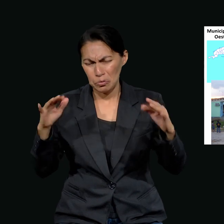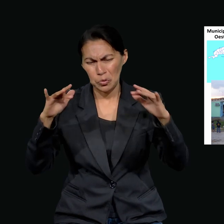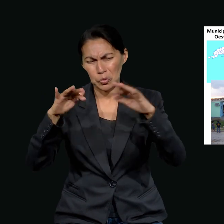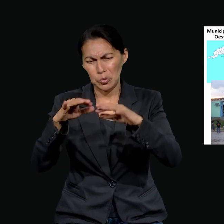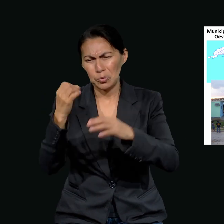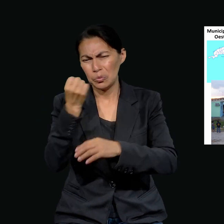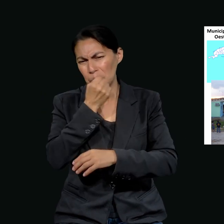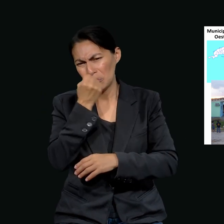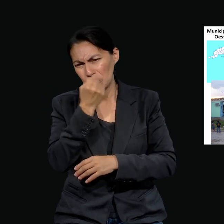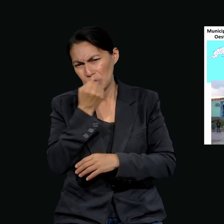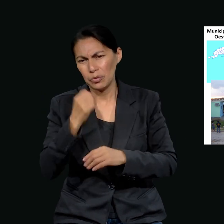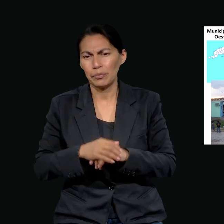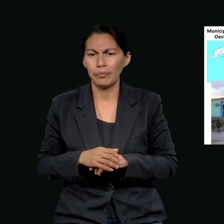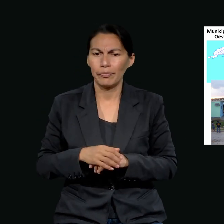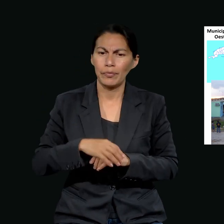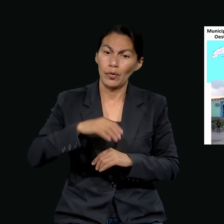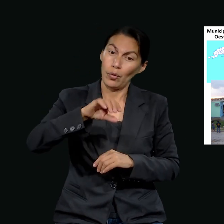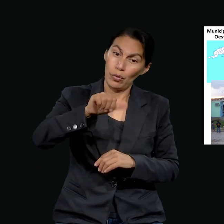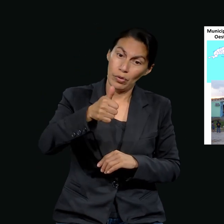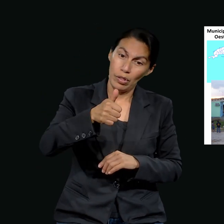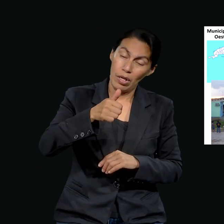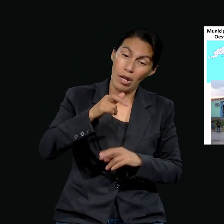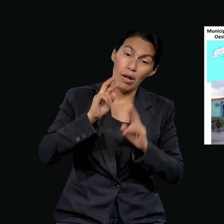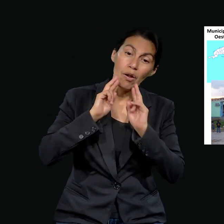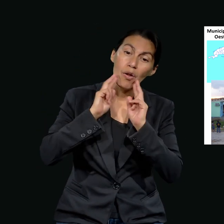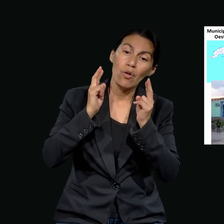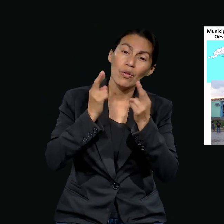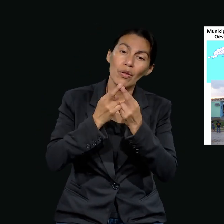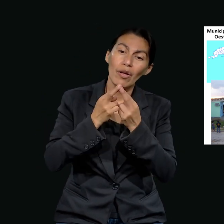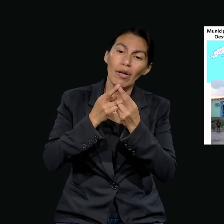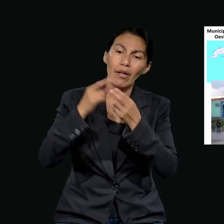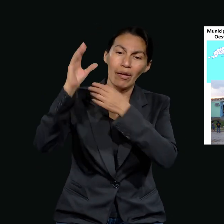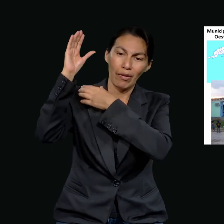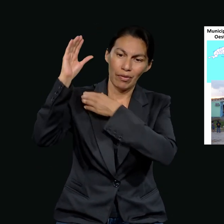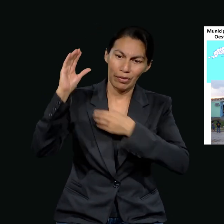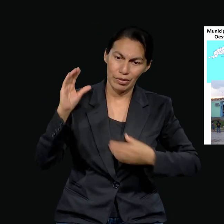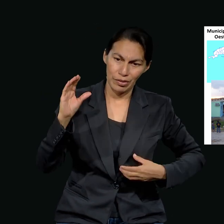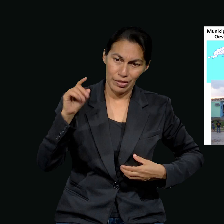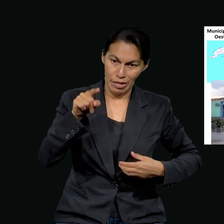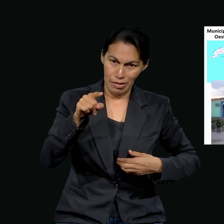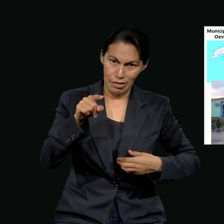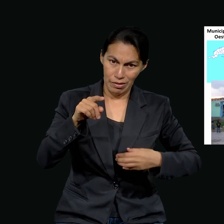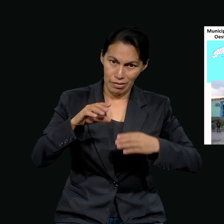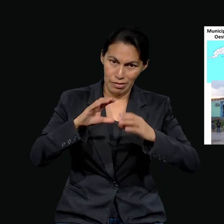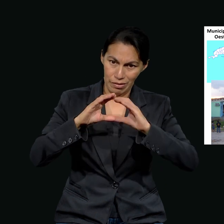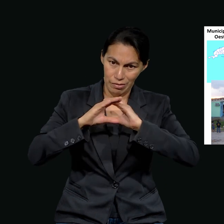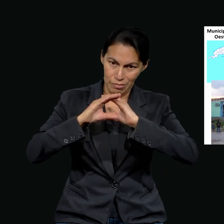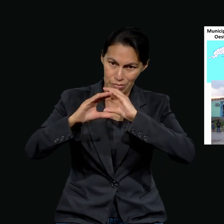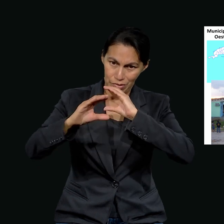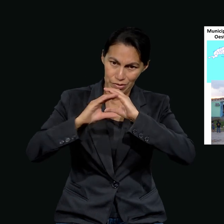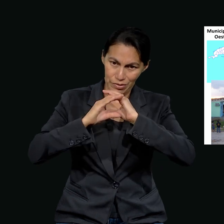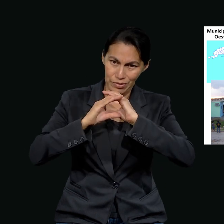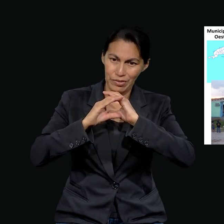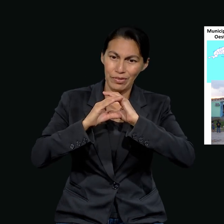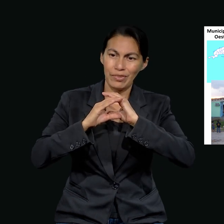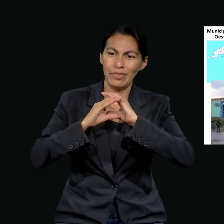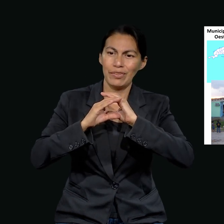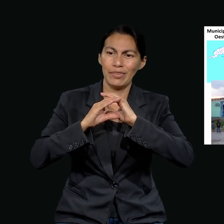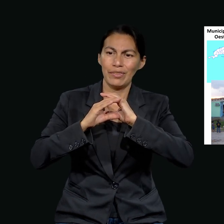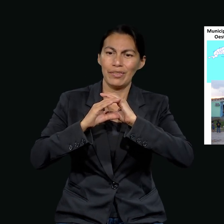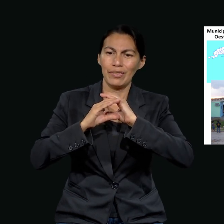Y la otra fue una reunión de conquistadores donde se ve el camión, etcétera, de